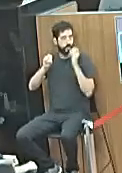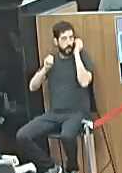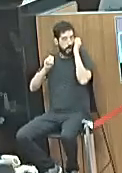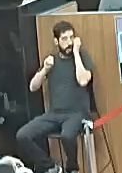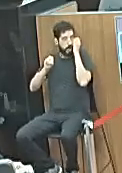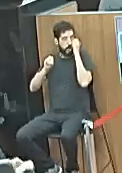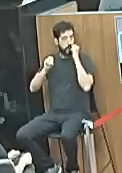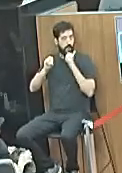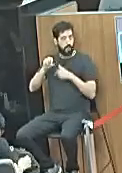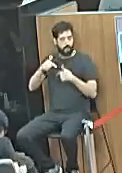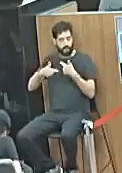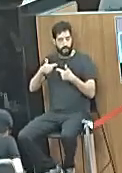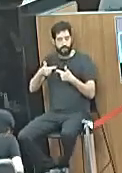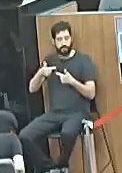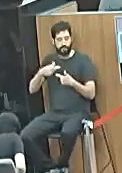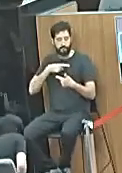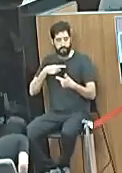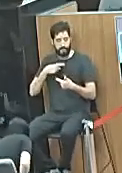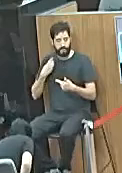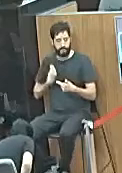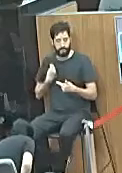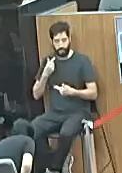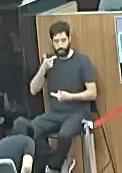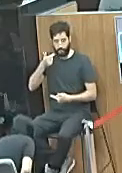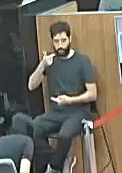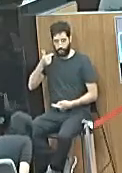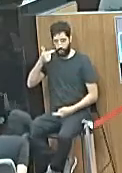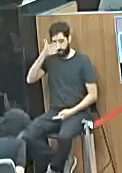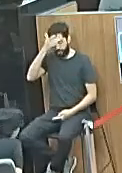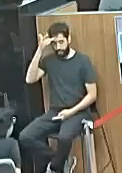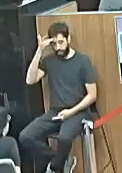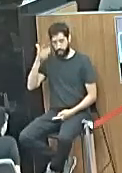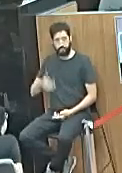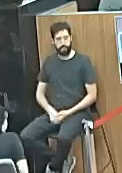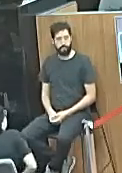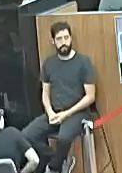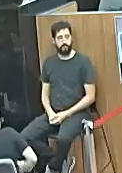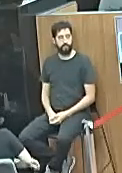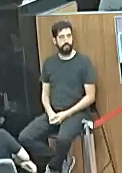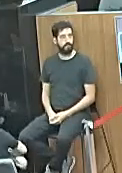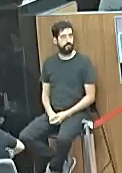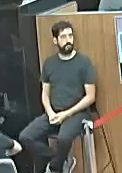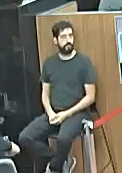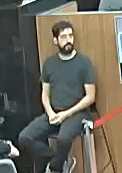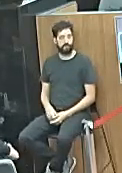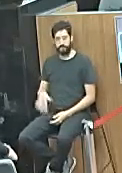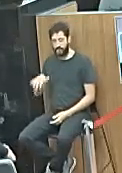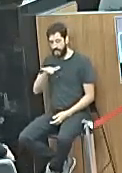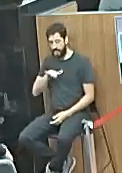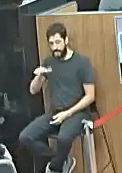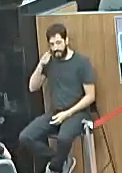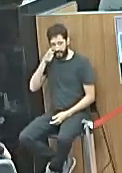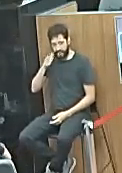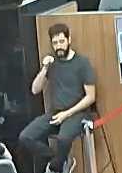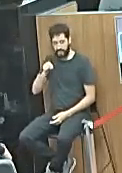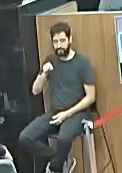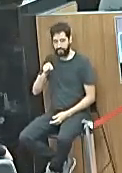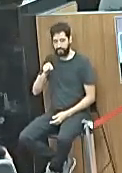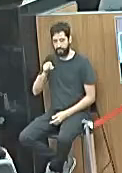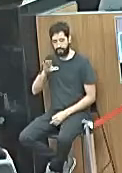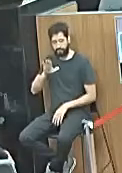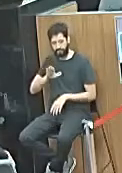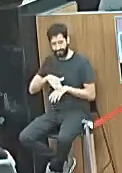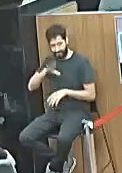trabalho contou com a participação de 12 pessoas com uma área de interesse realmente foi muito